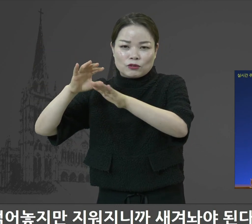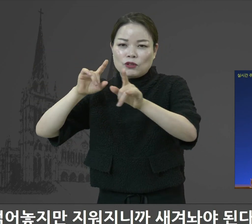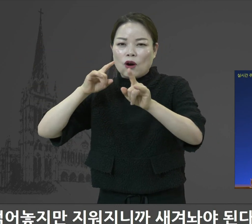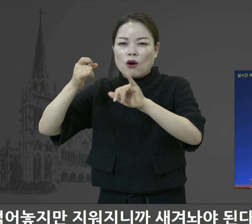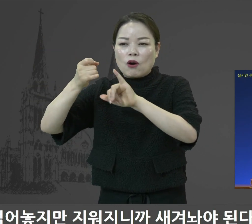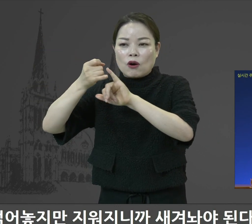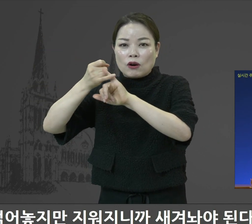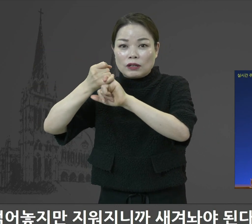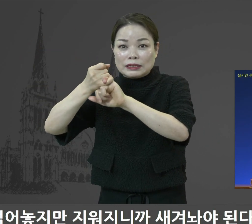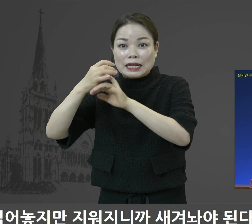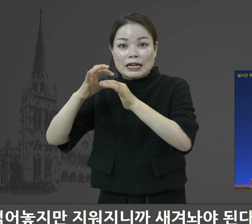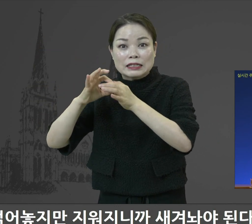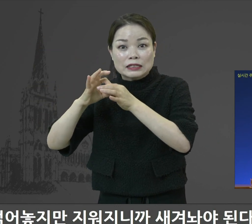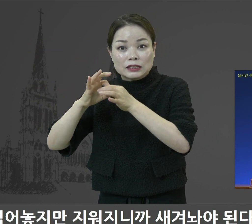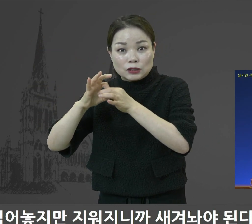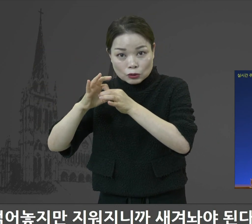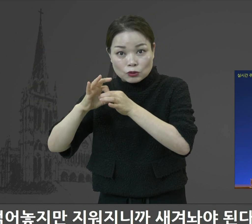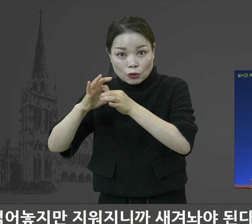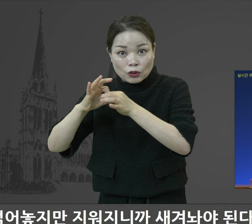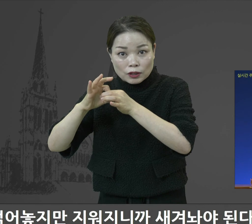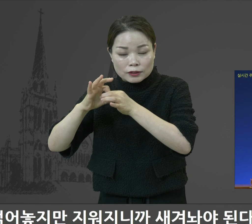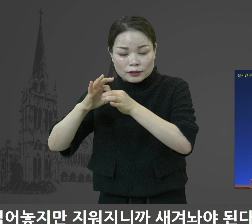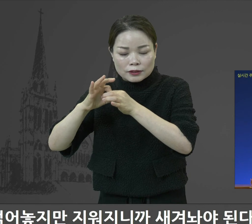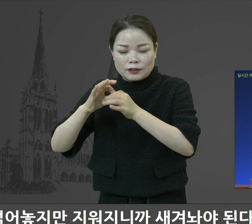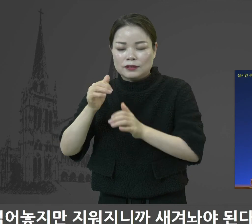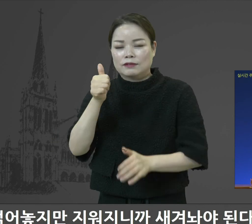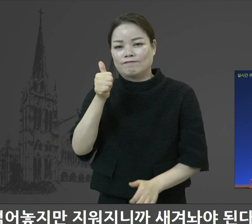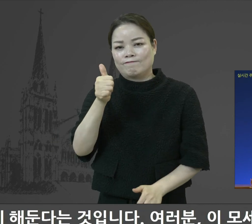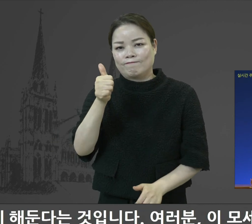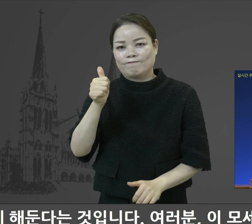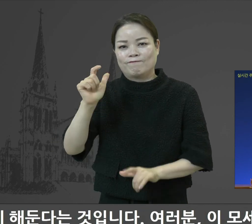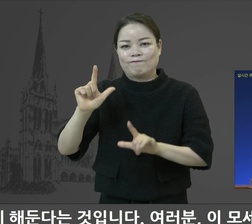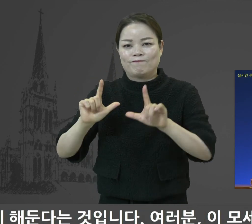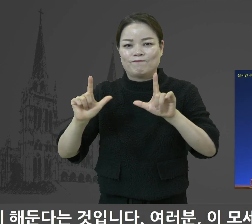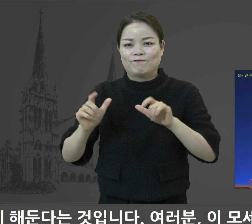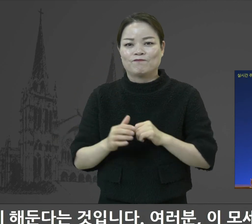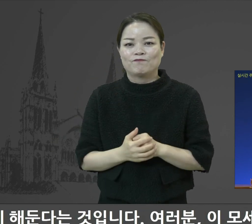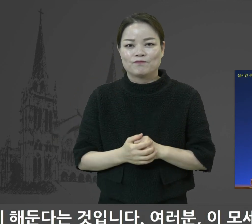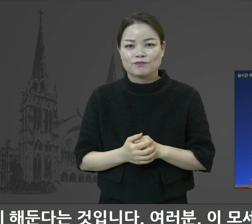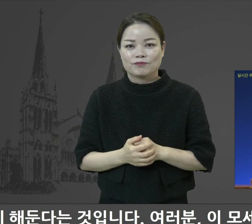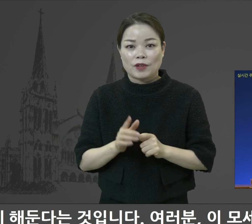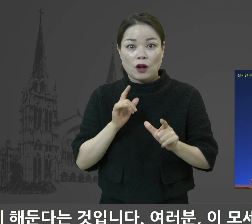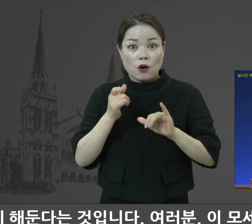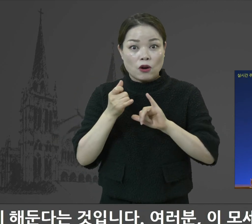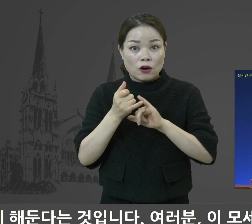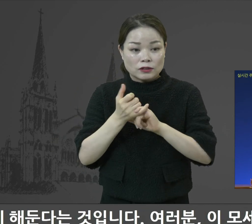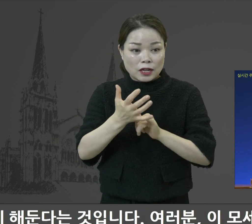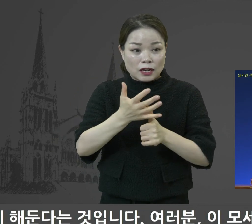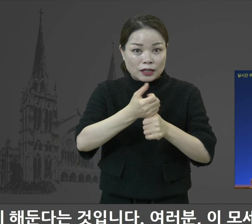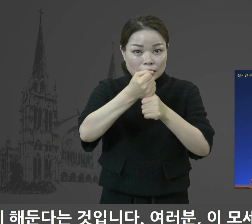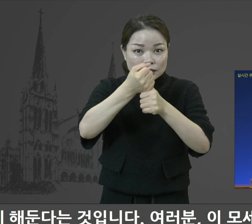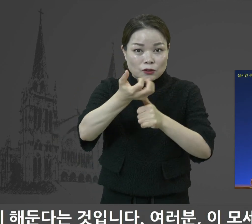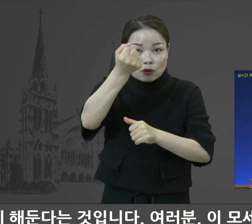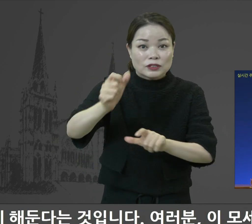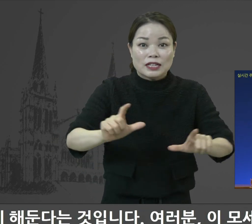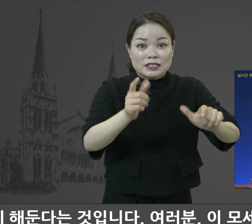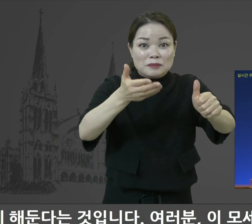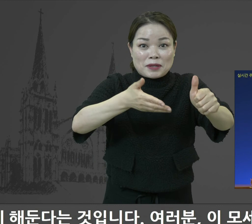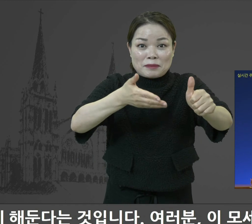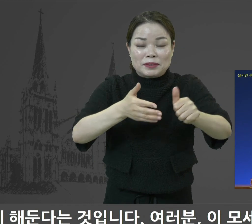언약을 통해서 가질 수 있는 최상의 모습입니다. 여러분, 언약을 붙들고 사시기를 주의 이름으로